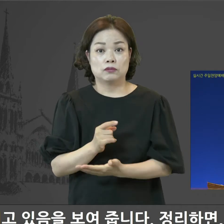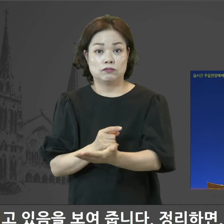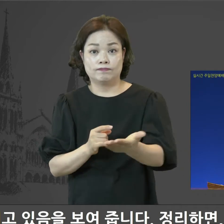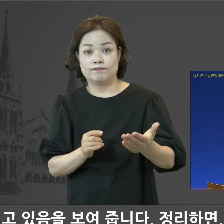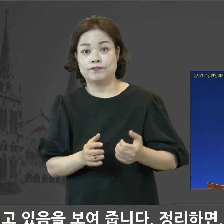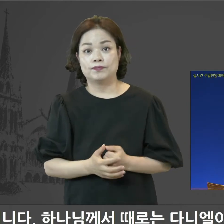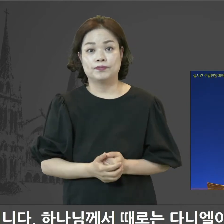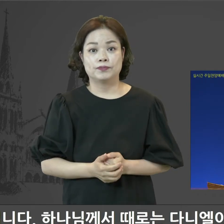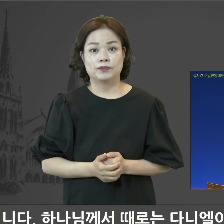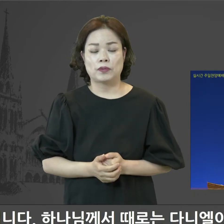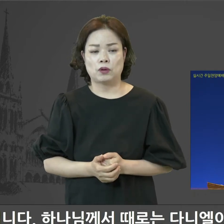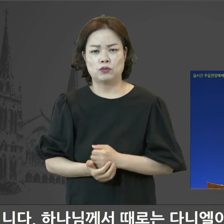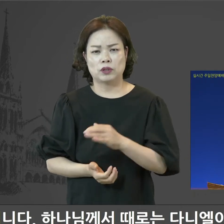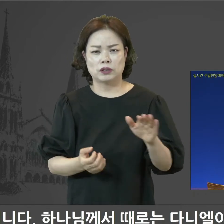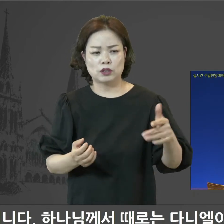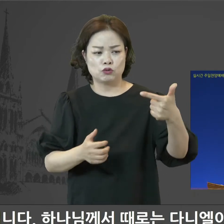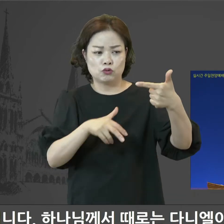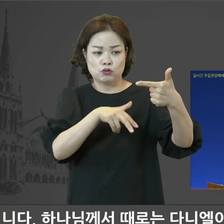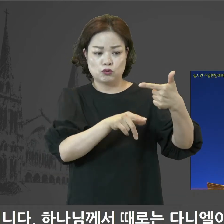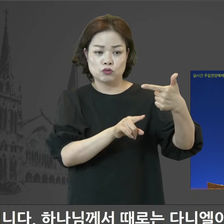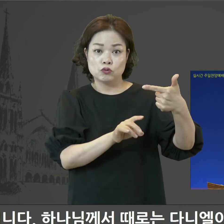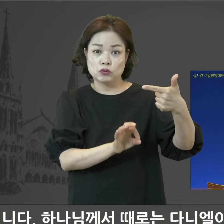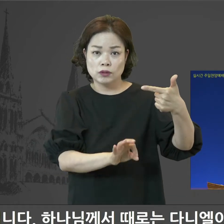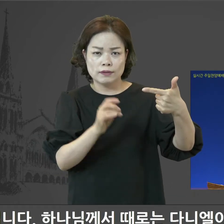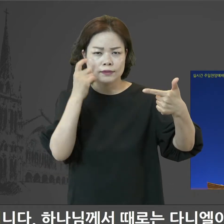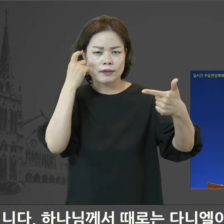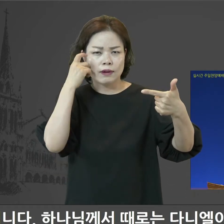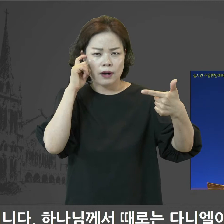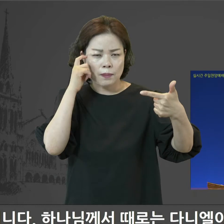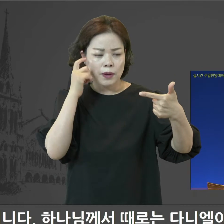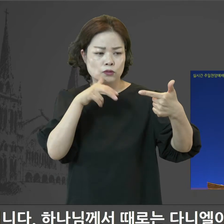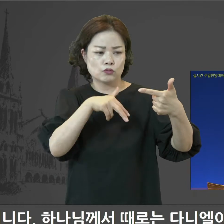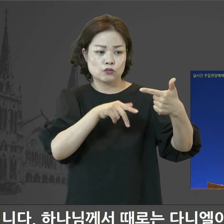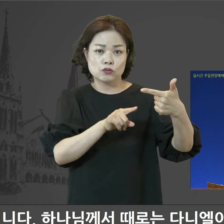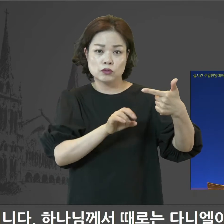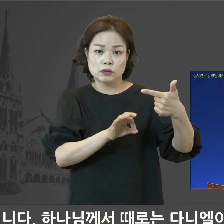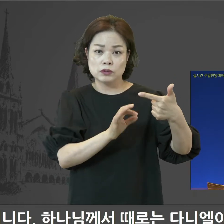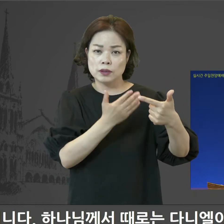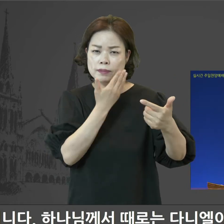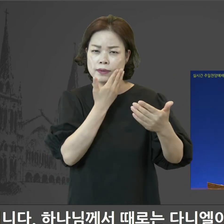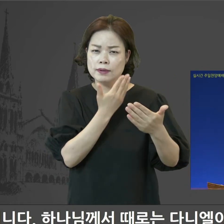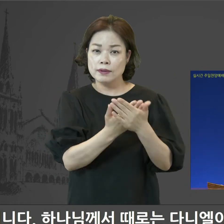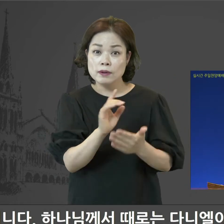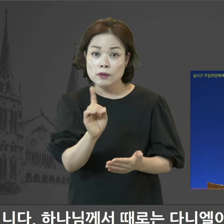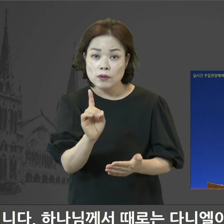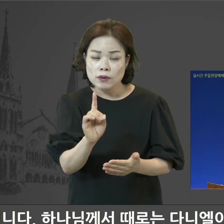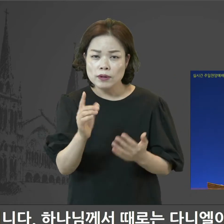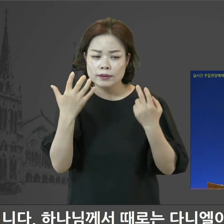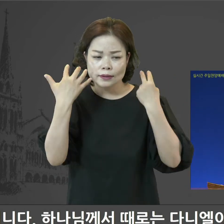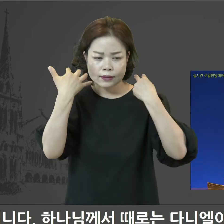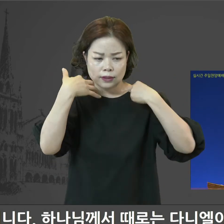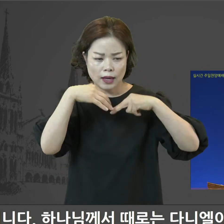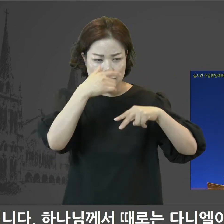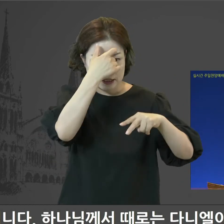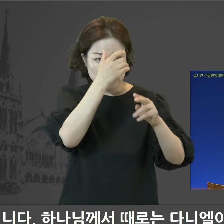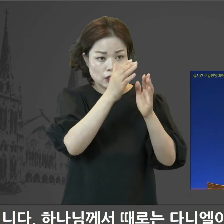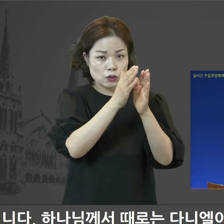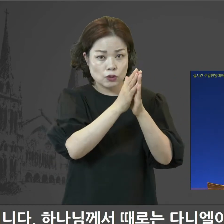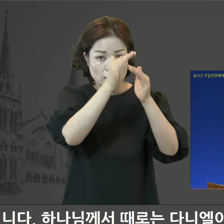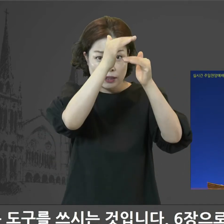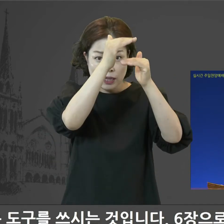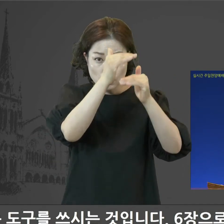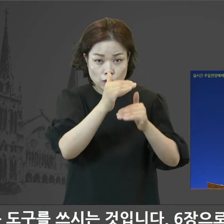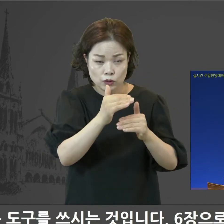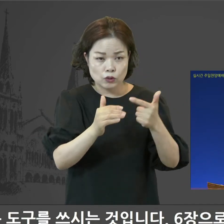여러분, 우리가 다시 6장으로 돌아와서 6장 말씀의 핵심은 다니엘의 기도에 관해 기록되어져 있는